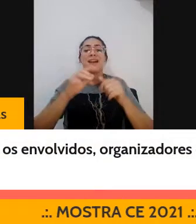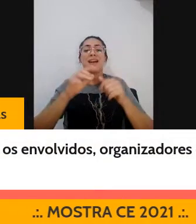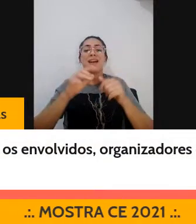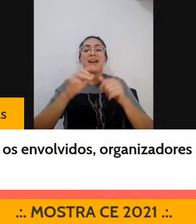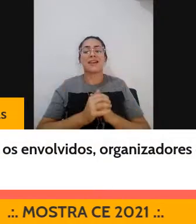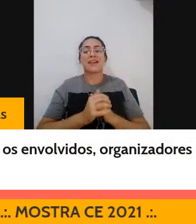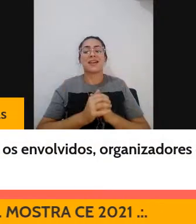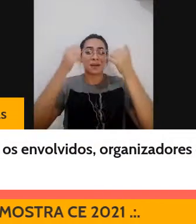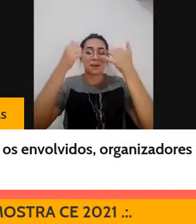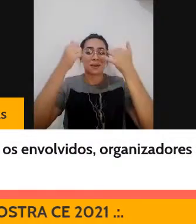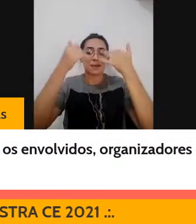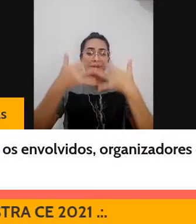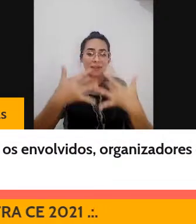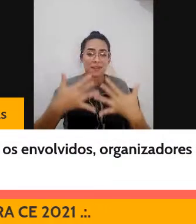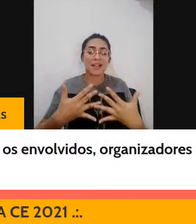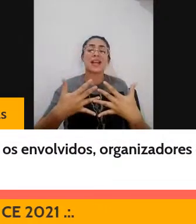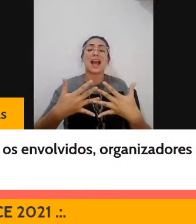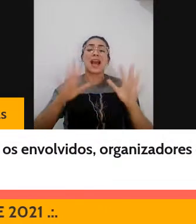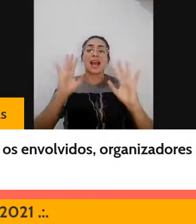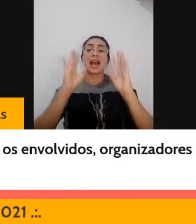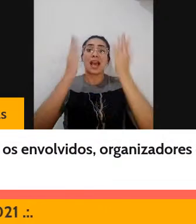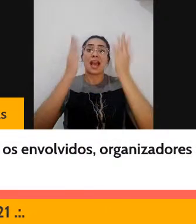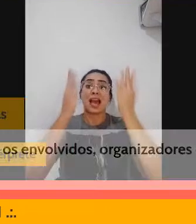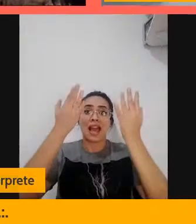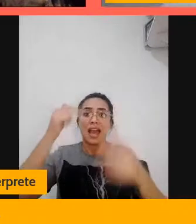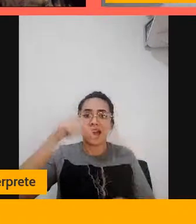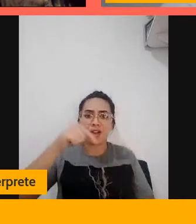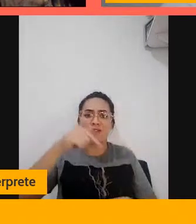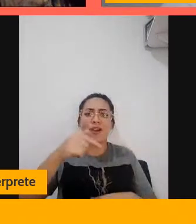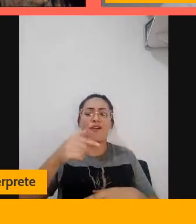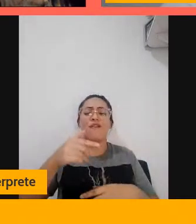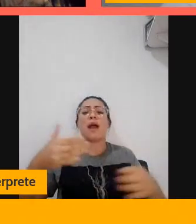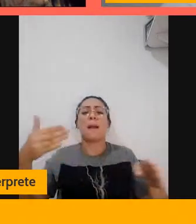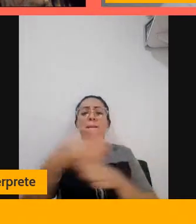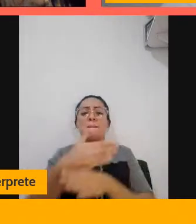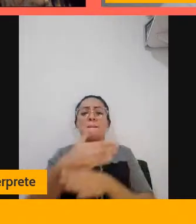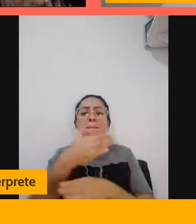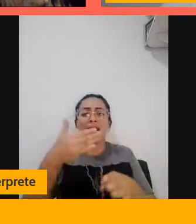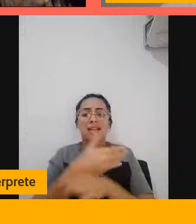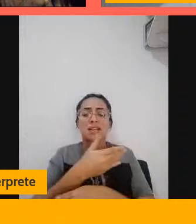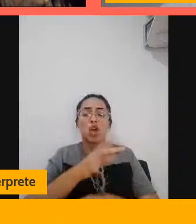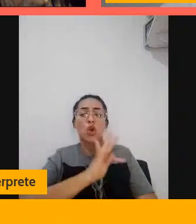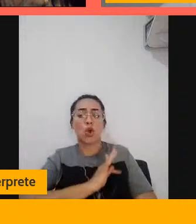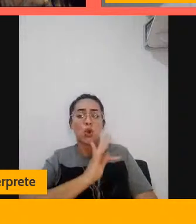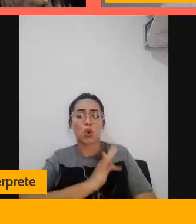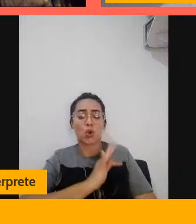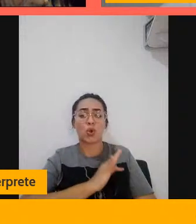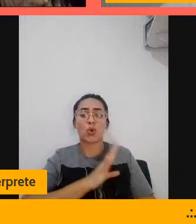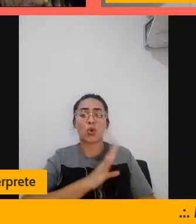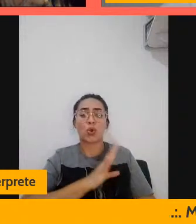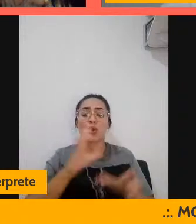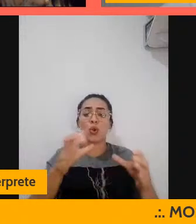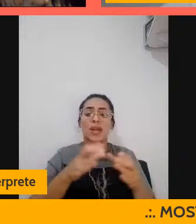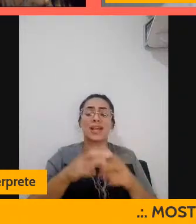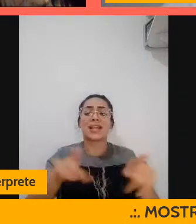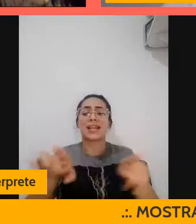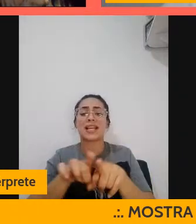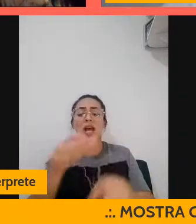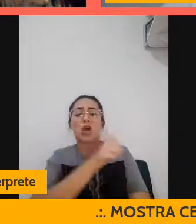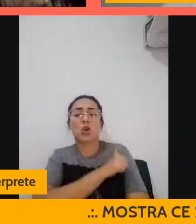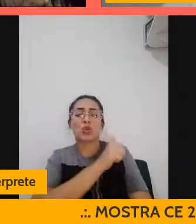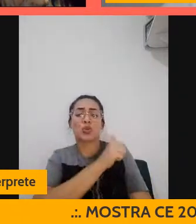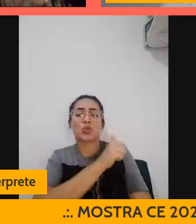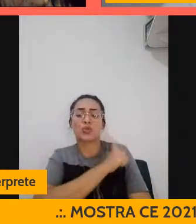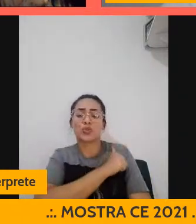importante, né, dessa mostra, que foi a participação dos técnicos, das técnicas, e dos nossos estudantes, né, das nossas